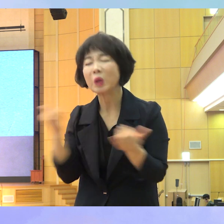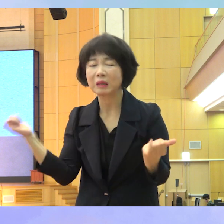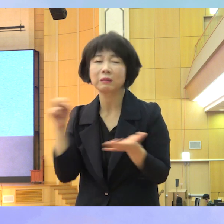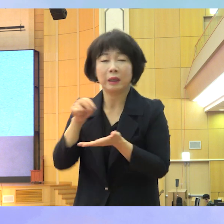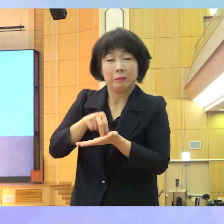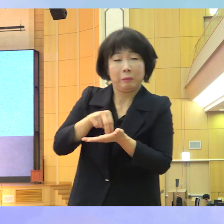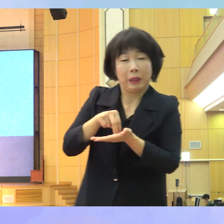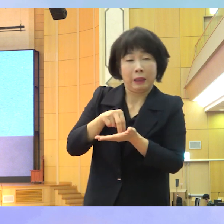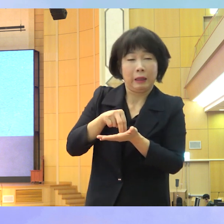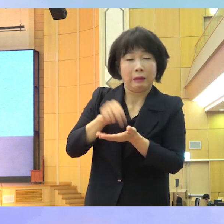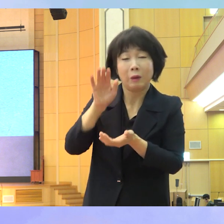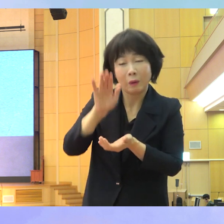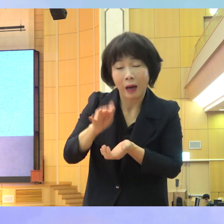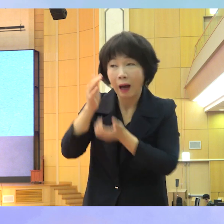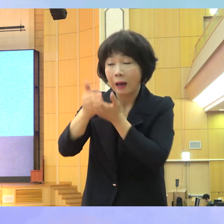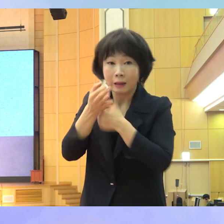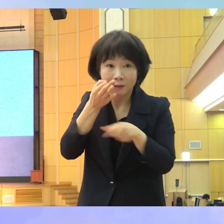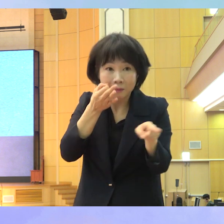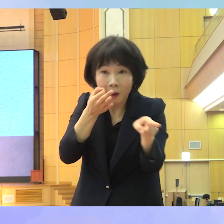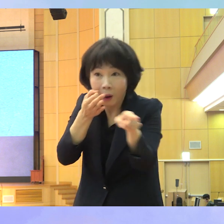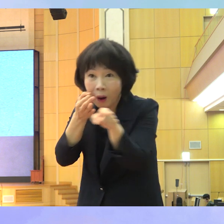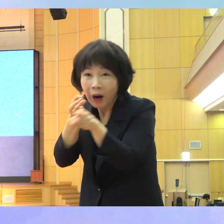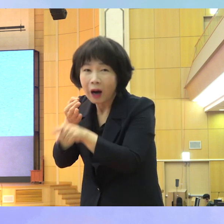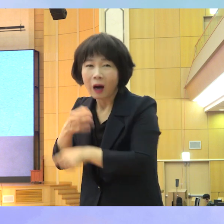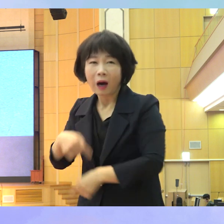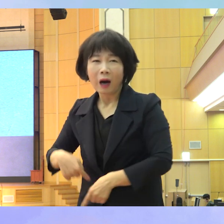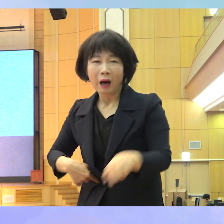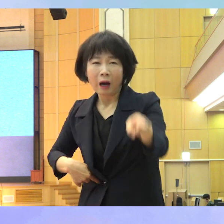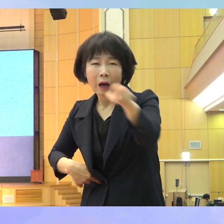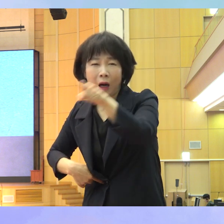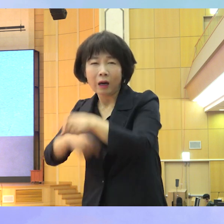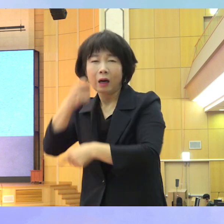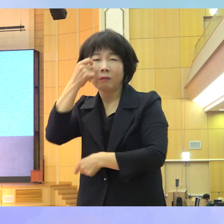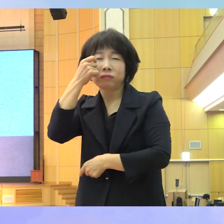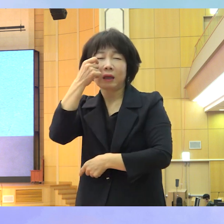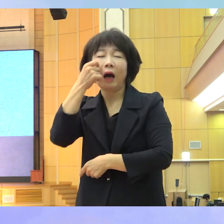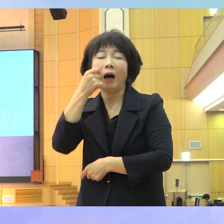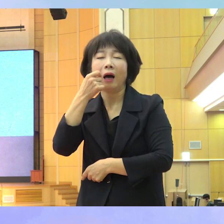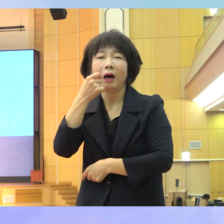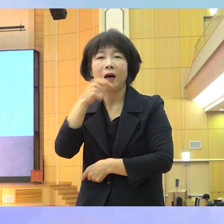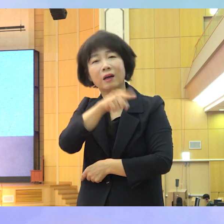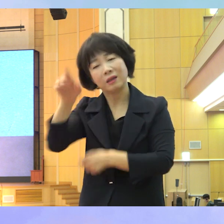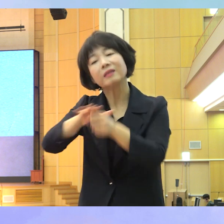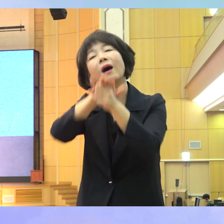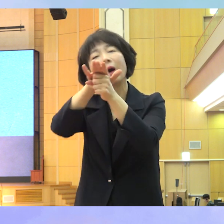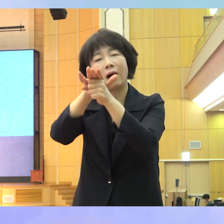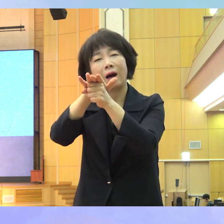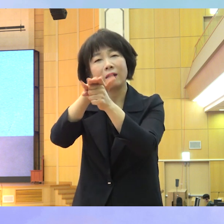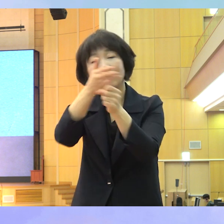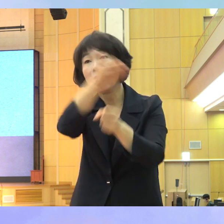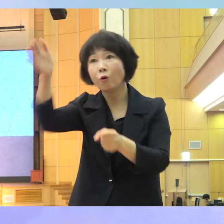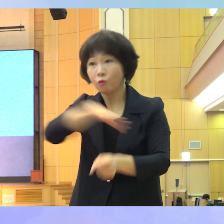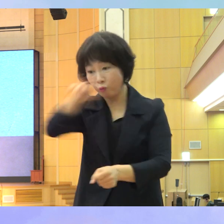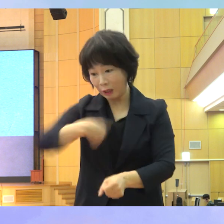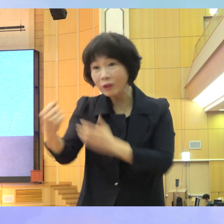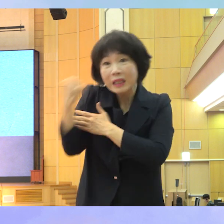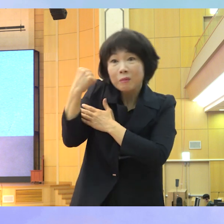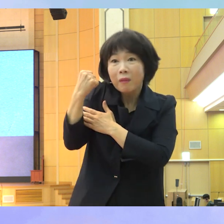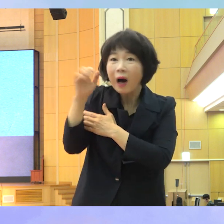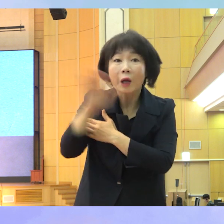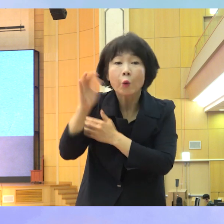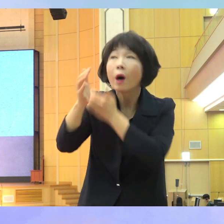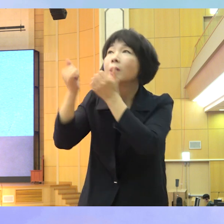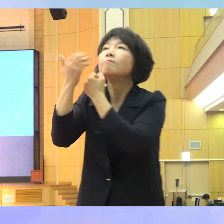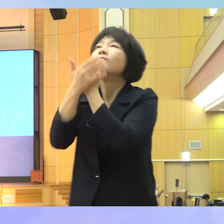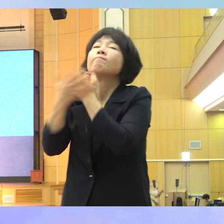때 하나님께서 우리를 너무나도 사랑하셔서 내 힘이 아닌, 자력으로가 아닌